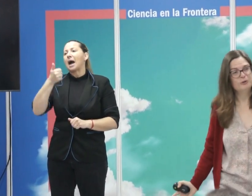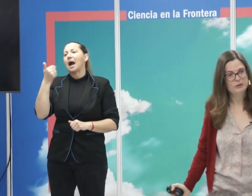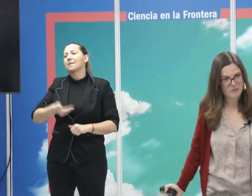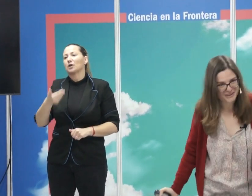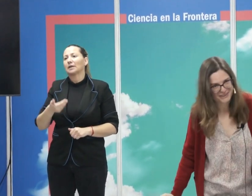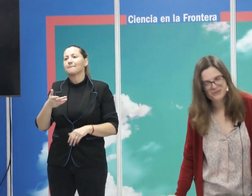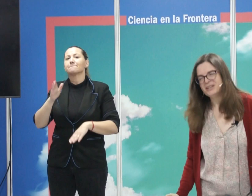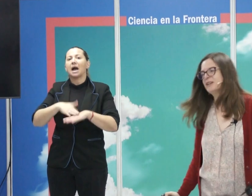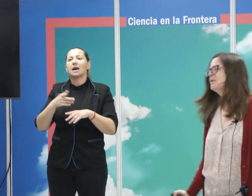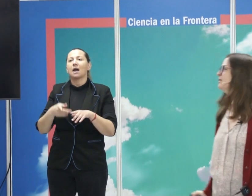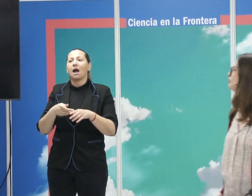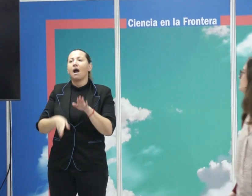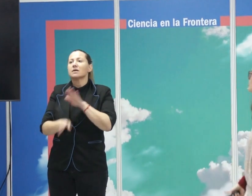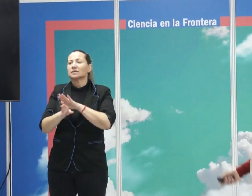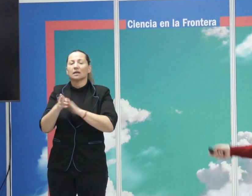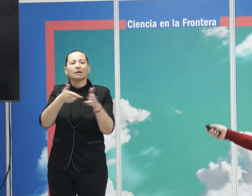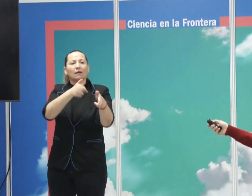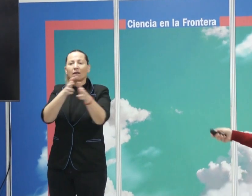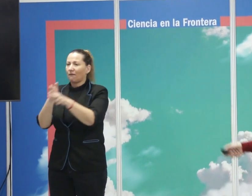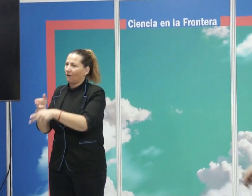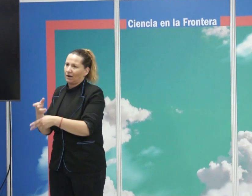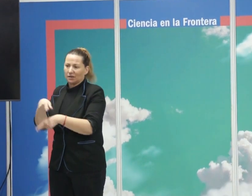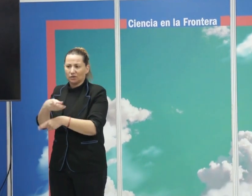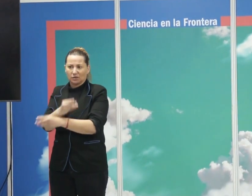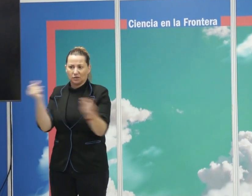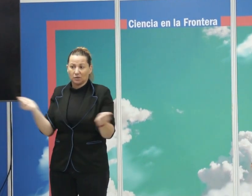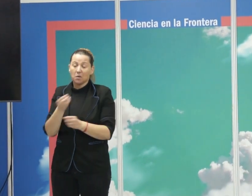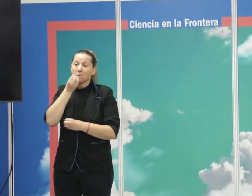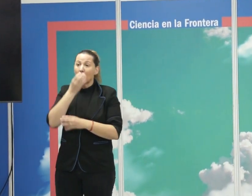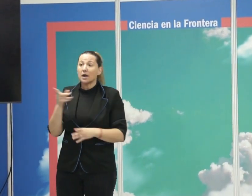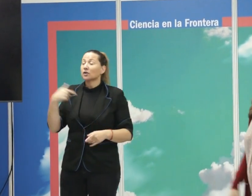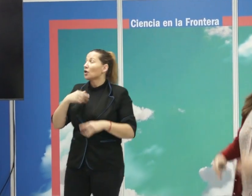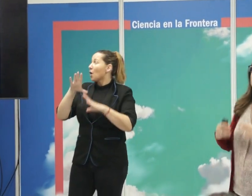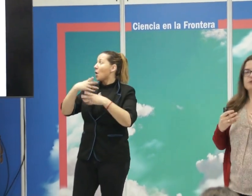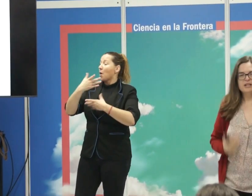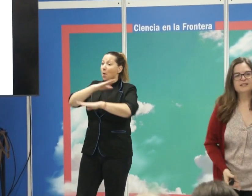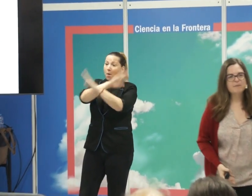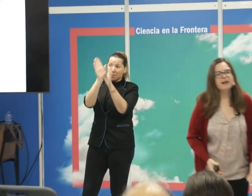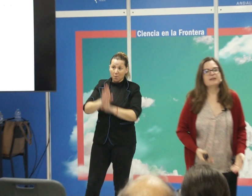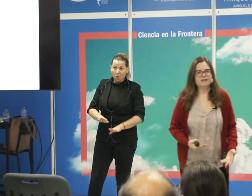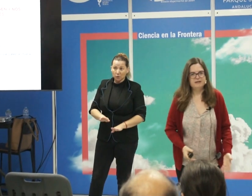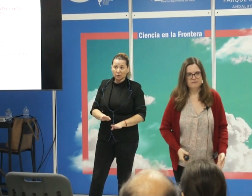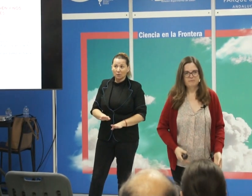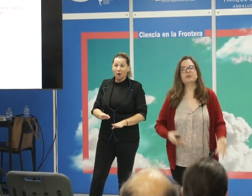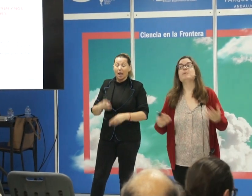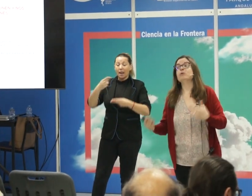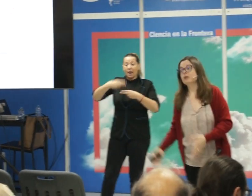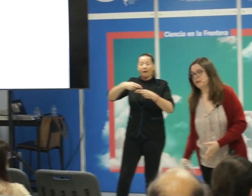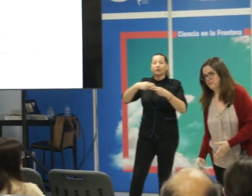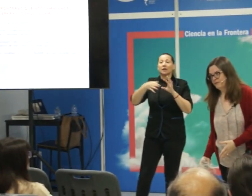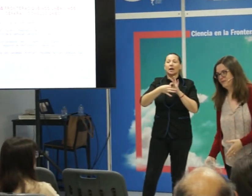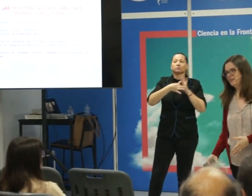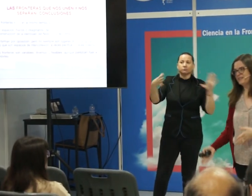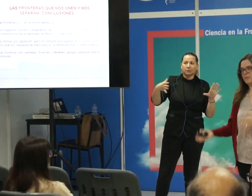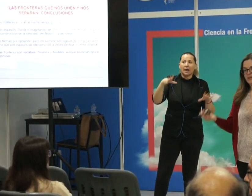a los otros continuamente y repetir los mismos errores. Así que, bueno, concluyendo, las fronteras separan, sí, pero también